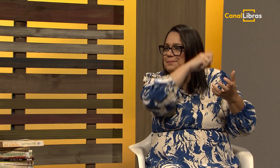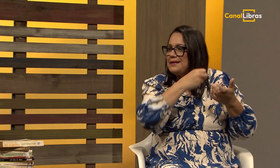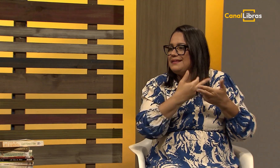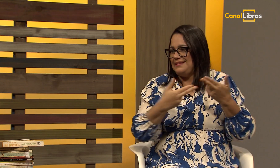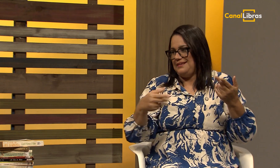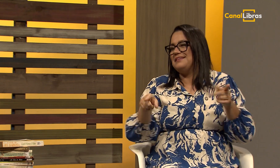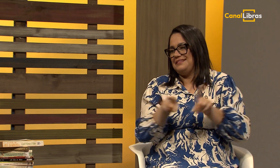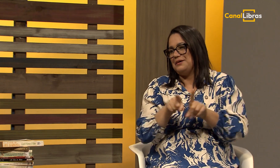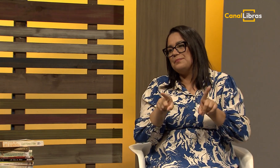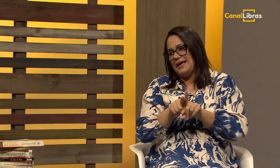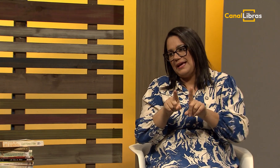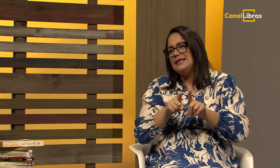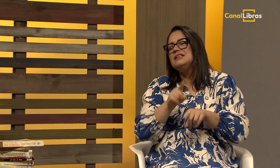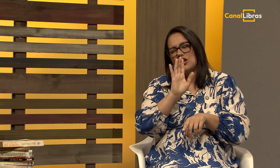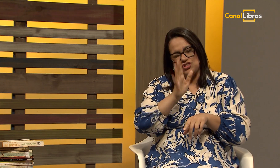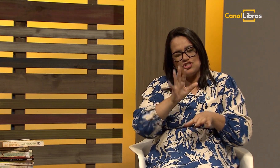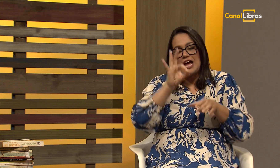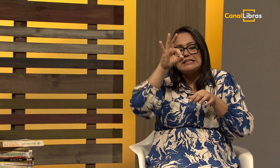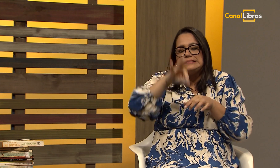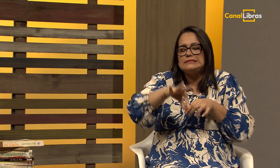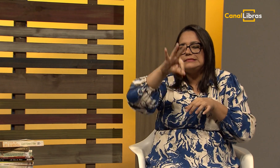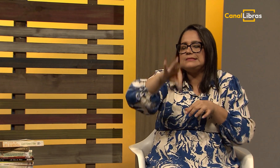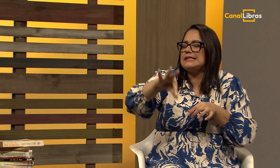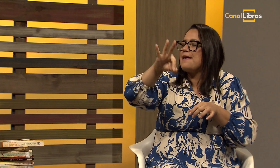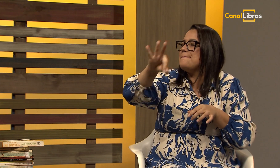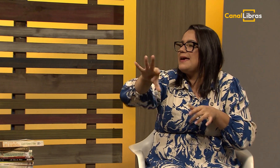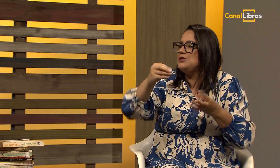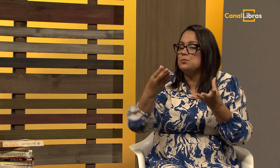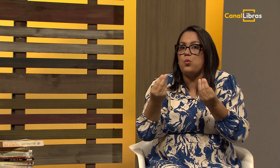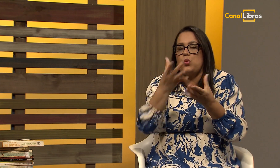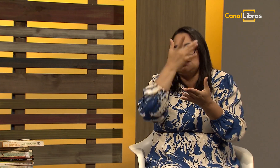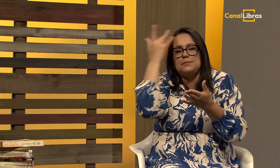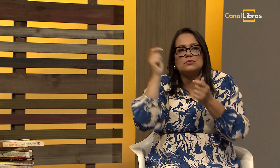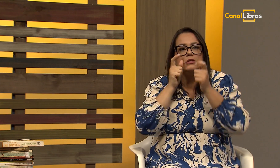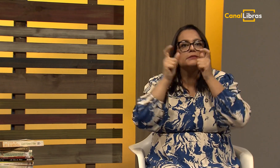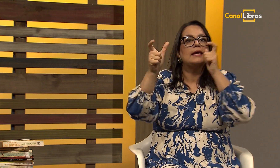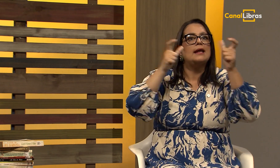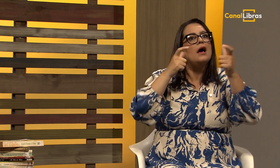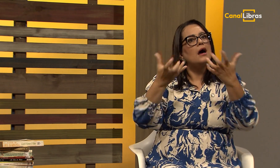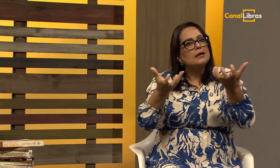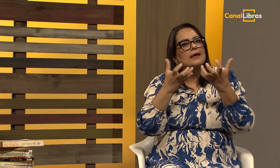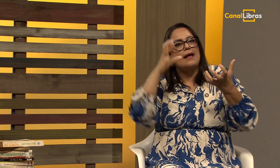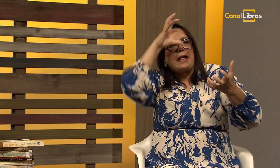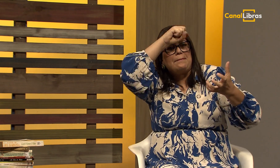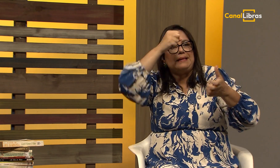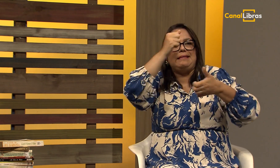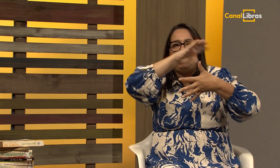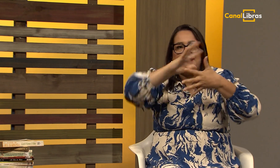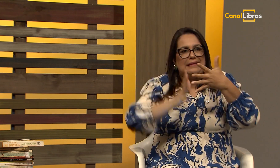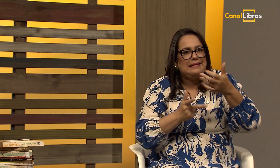Muitos têm interesse e vontade em aprender Libras, assim como a identidade e cultura surda.